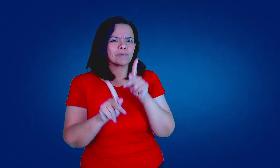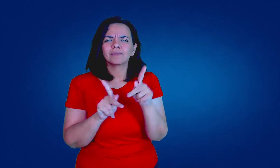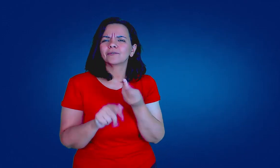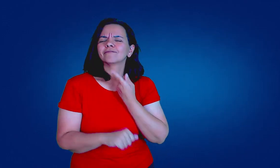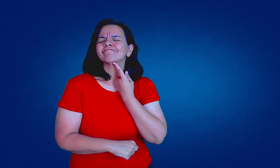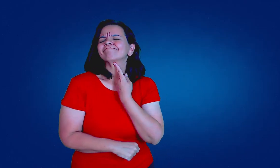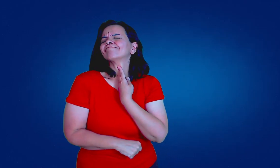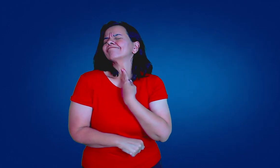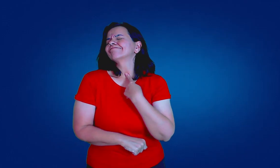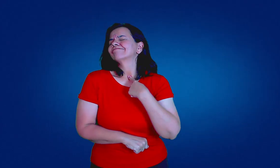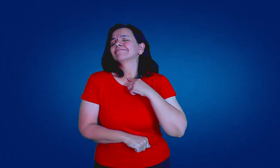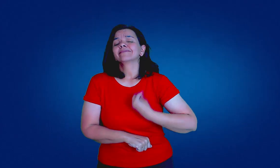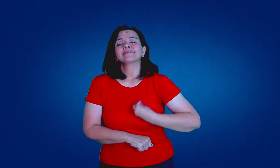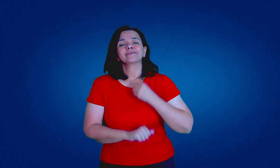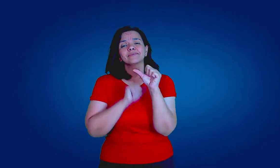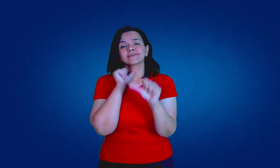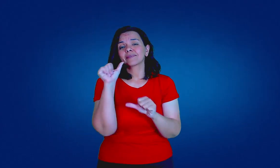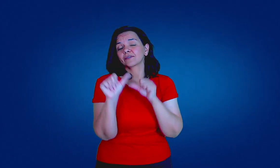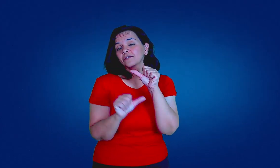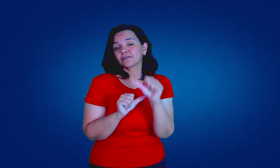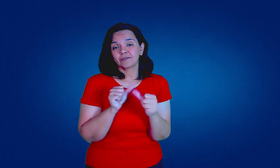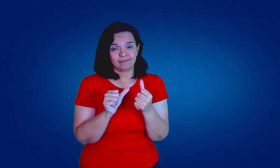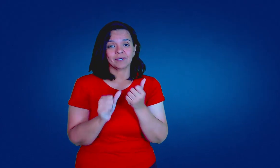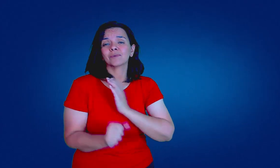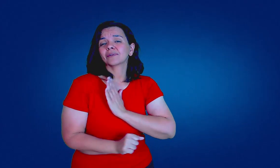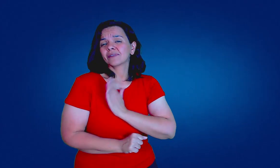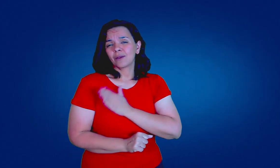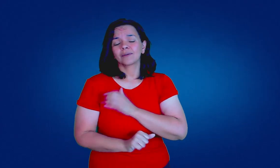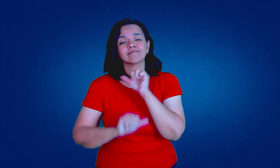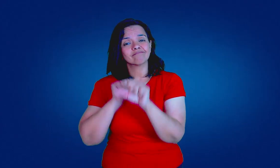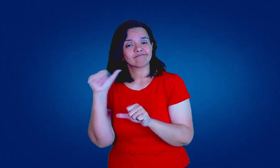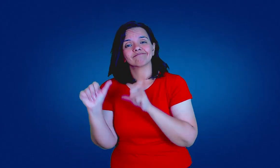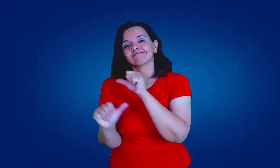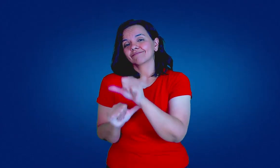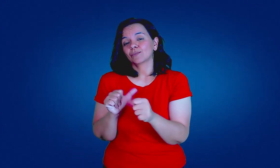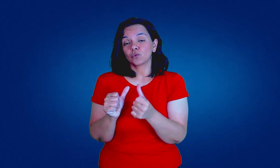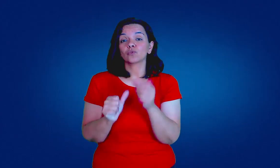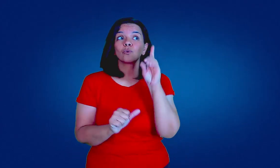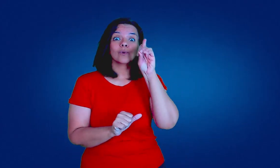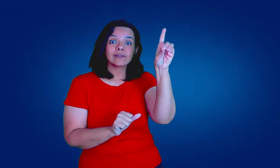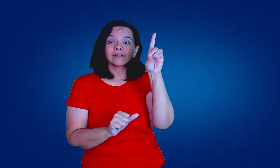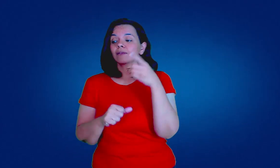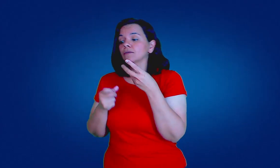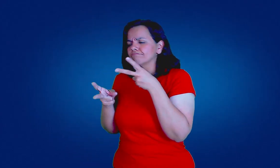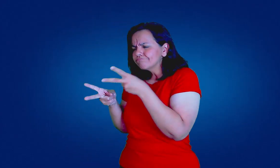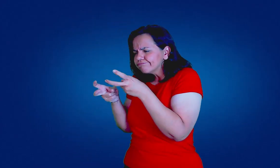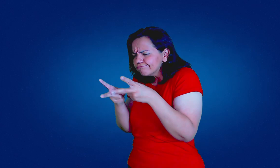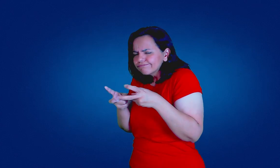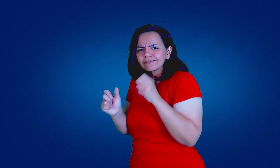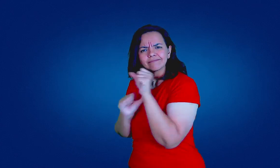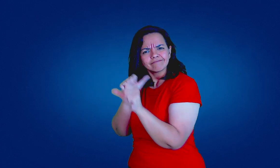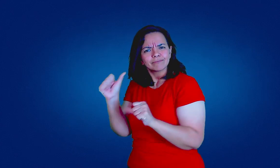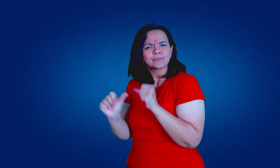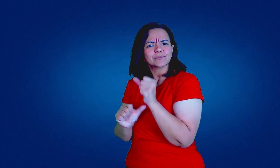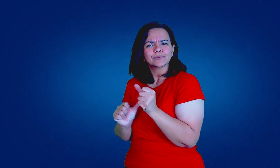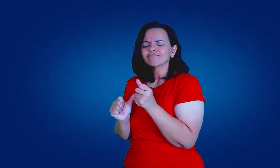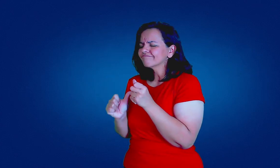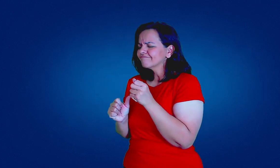é puro de coração. Então, aquele povo, ao aprender, eles tiveram o desejo, de fato, de mudar o coração. Deus